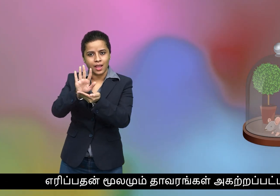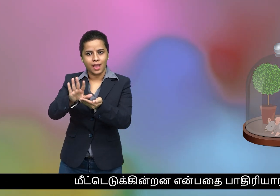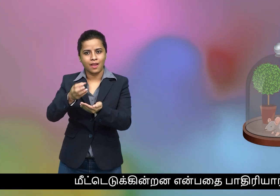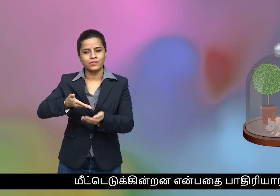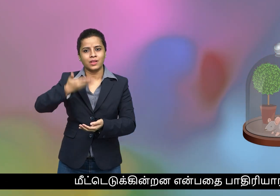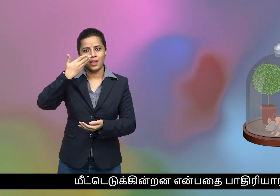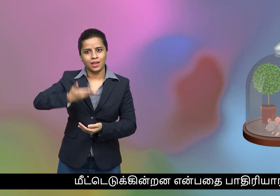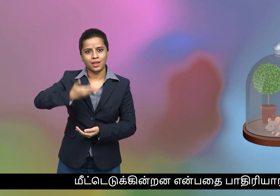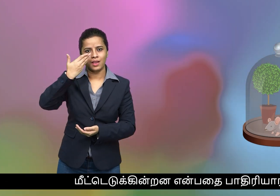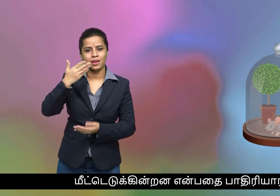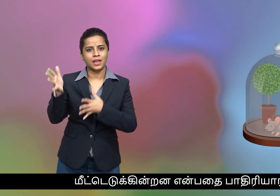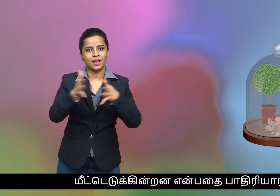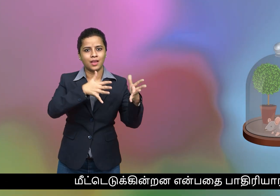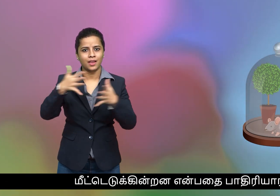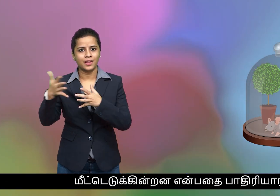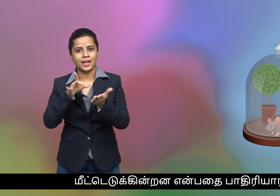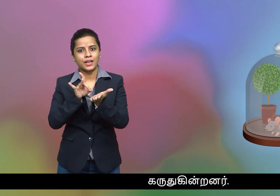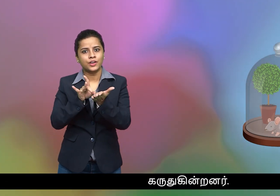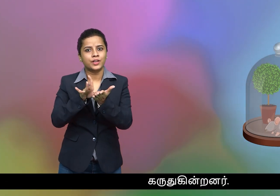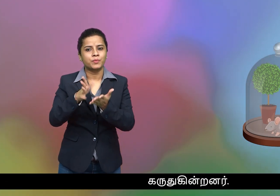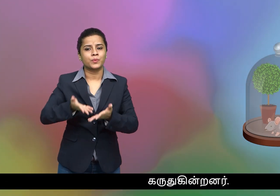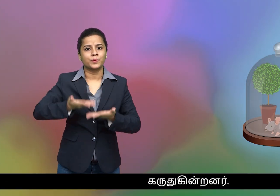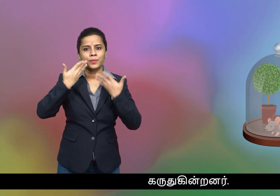காற்றை மீட்டெடுக்கின்றன என்பதை பிரீஸ்லி கருதினார்.